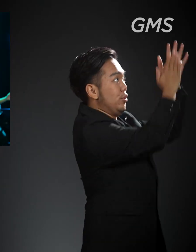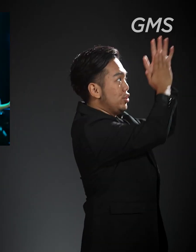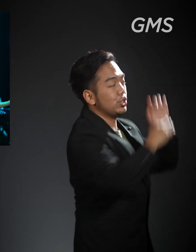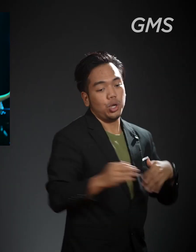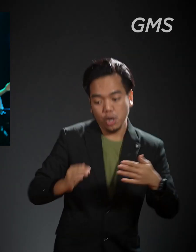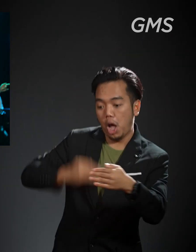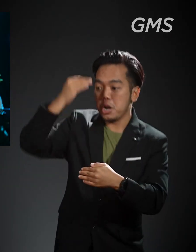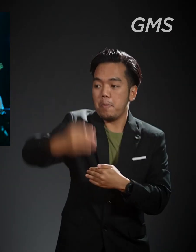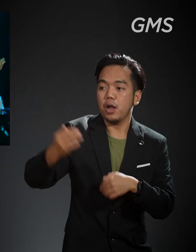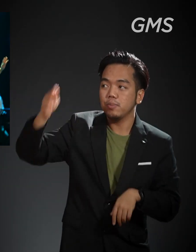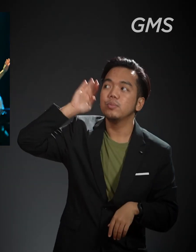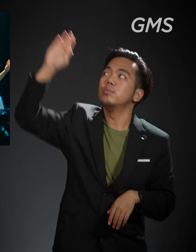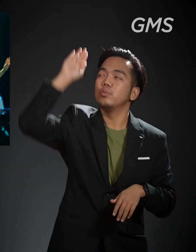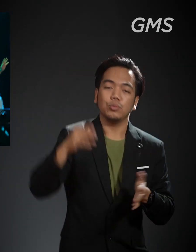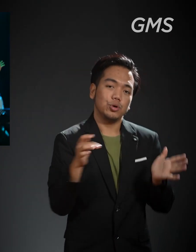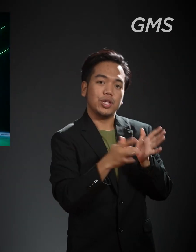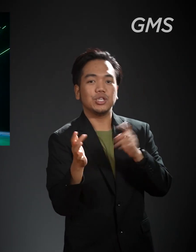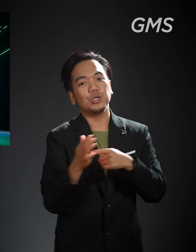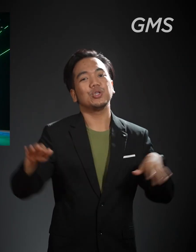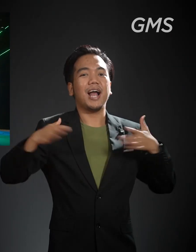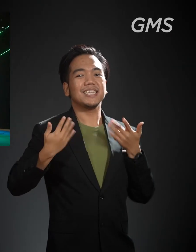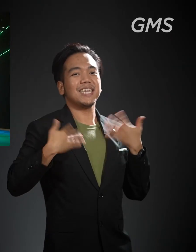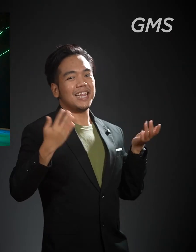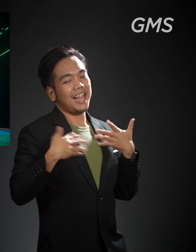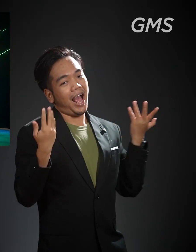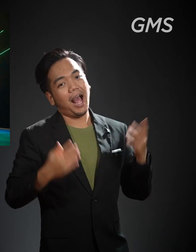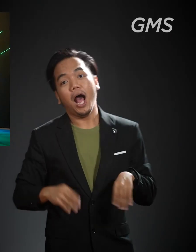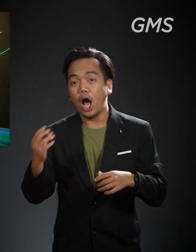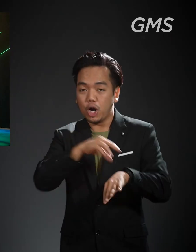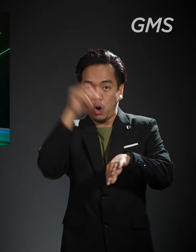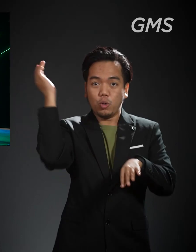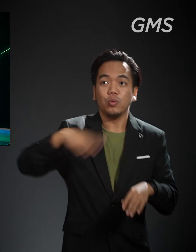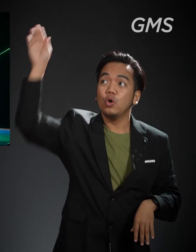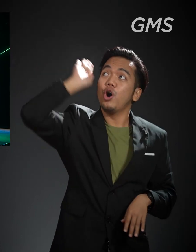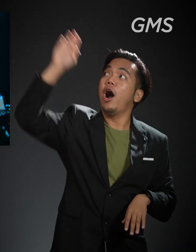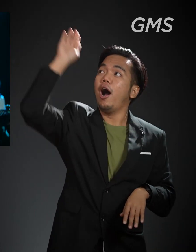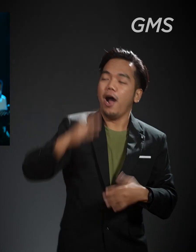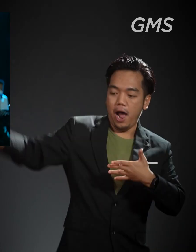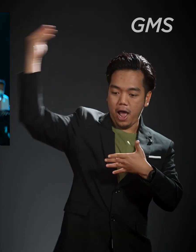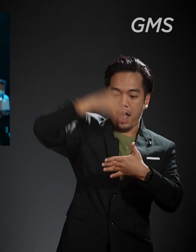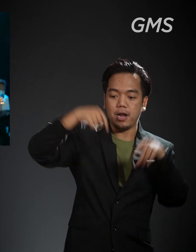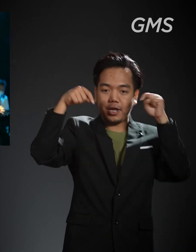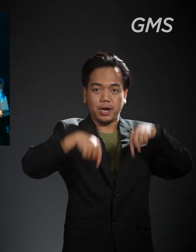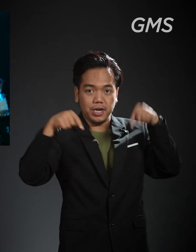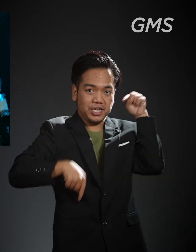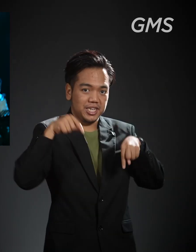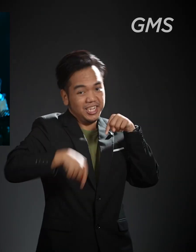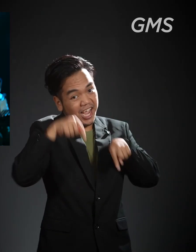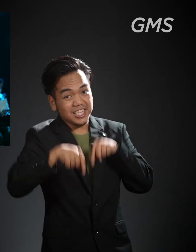di hadapan-Mu Yesus. Sukacita Rohmu hadir